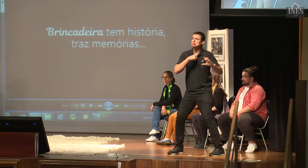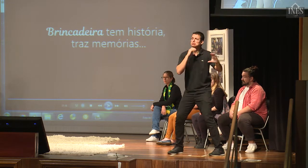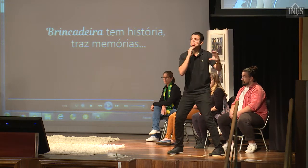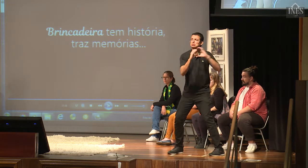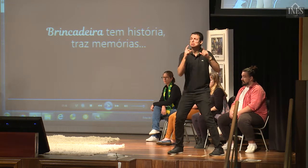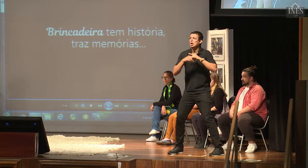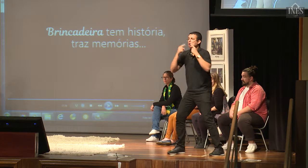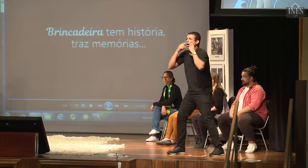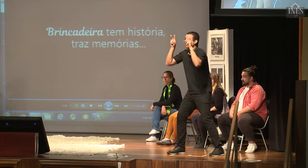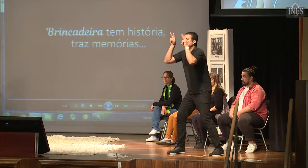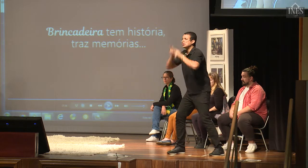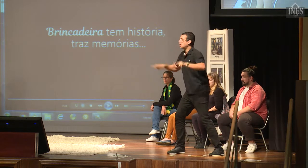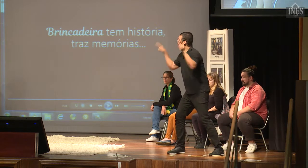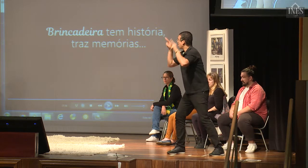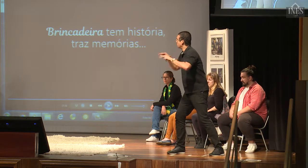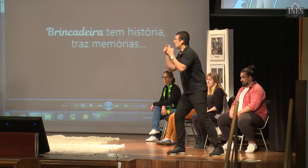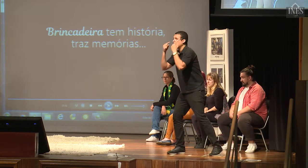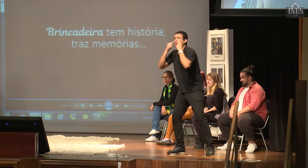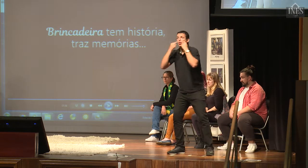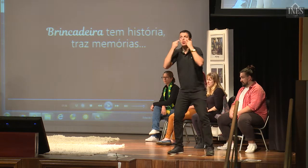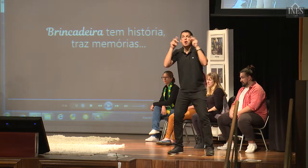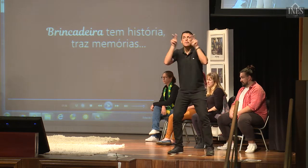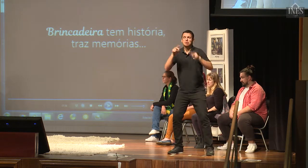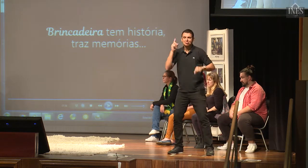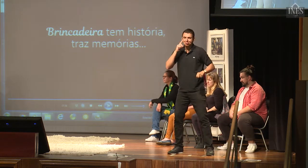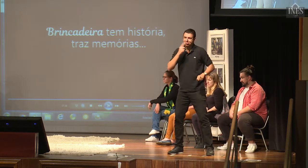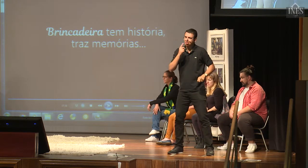mas eu conseguia, né, de modo visual, se comunicar com eles.